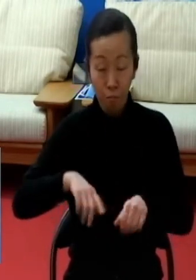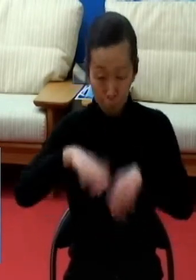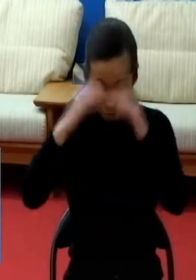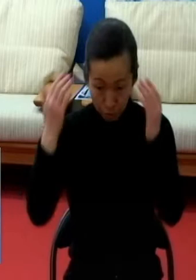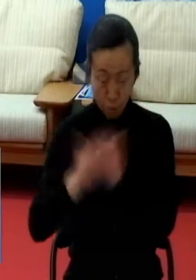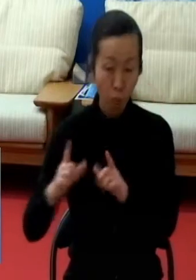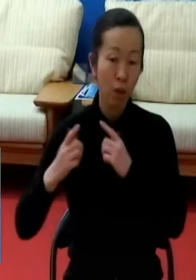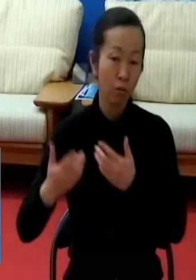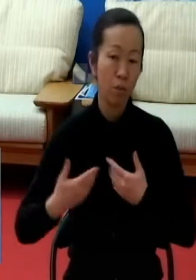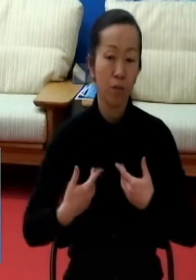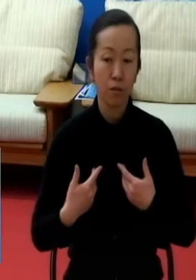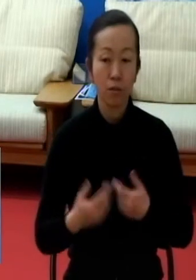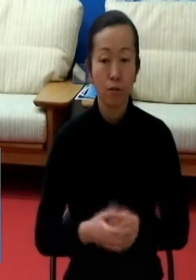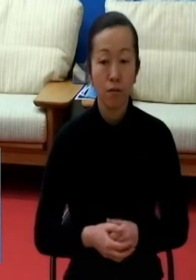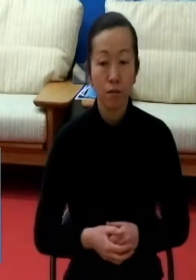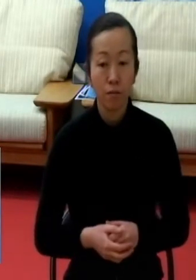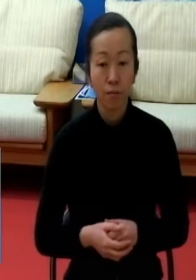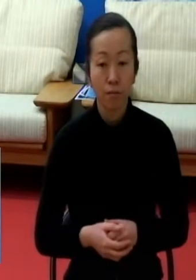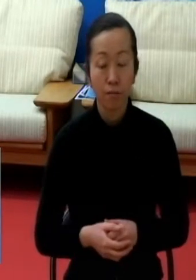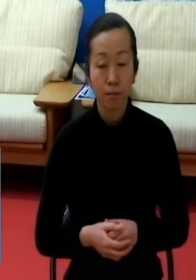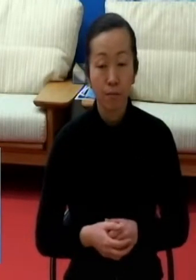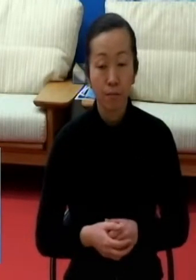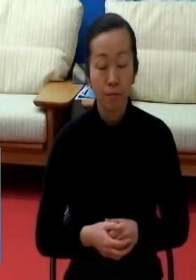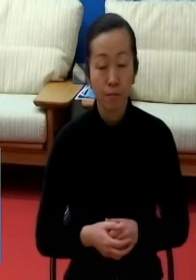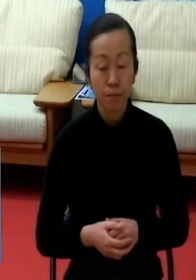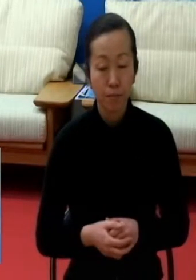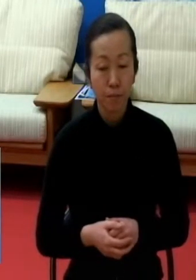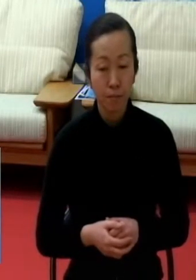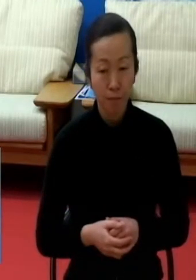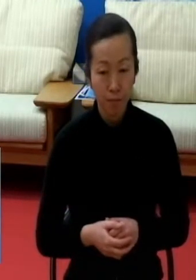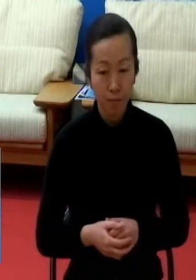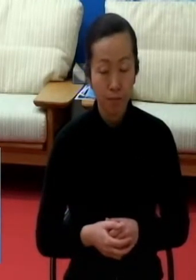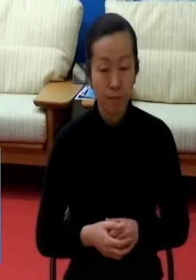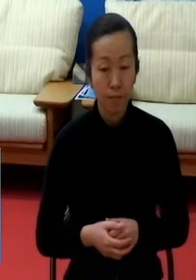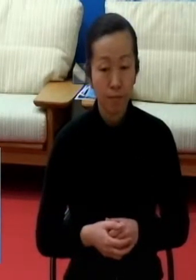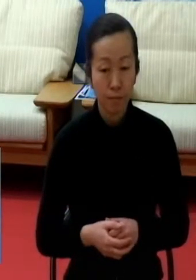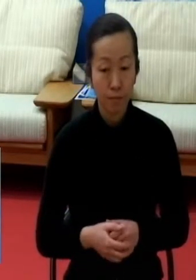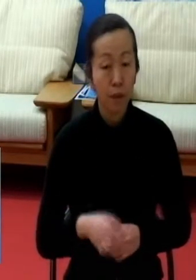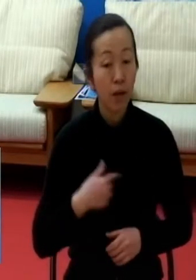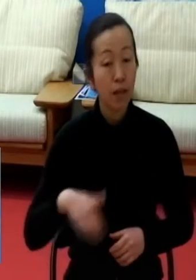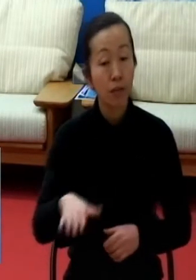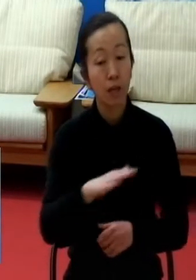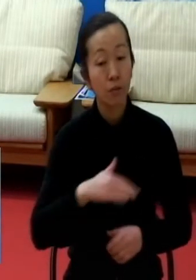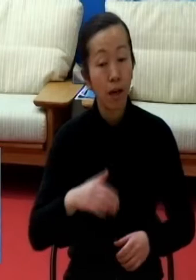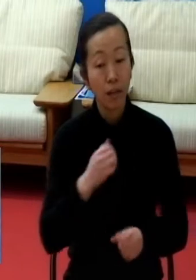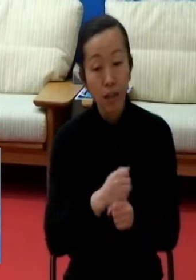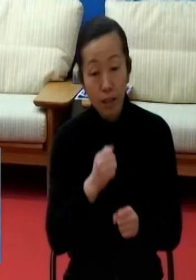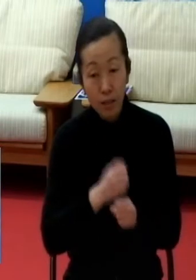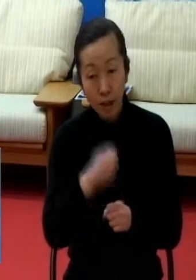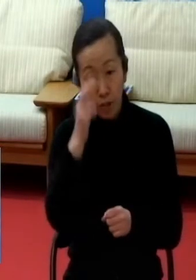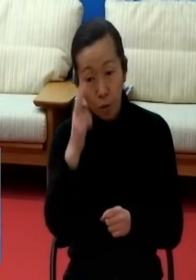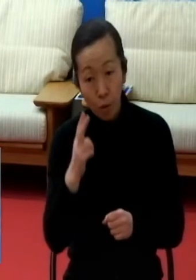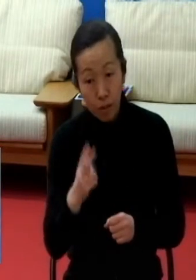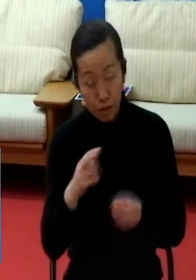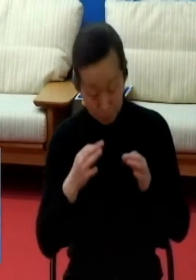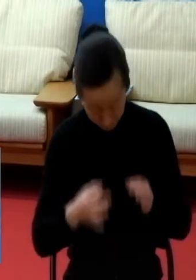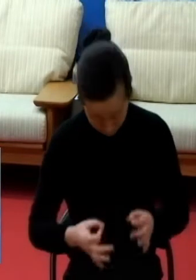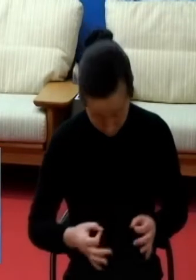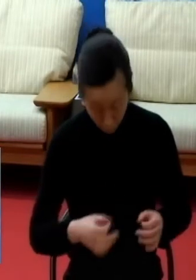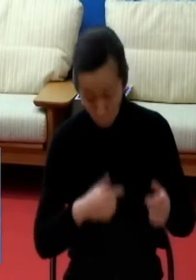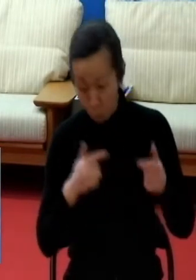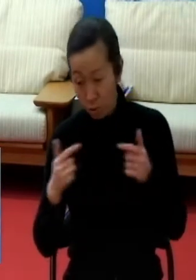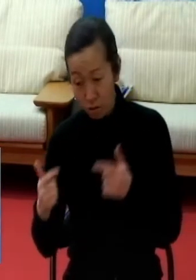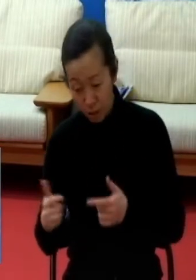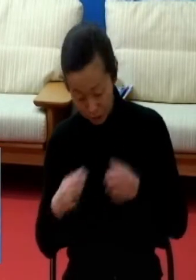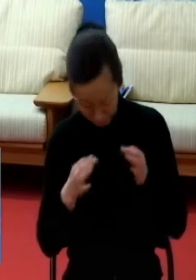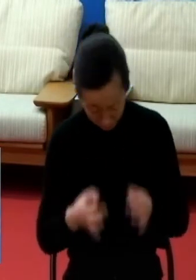것 같고 늦은 것 같고 힘들 것 같은 그럴 때가 많이 있습니다. 私たちはできないようで、遅れるようで、